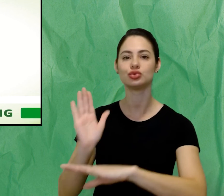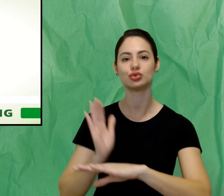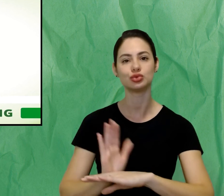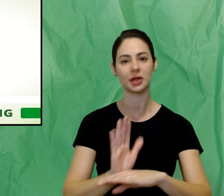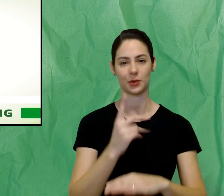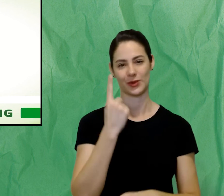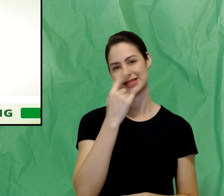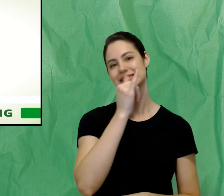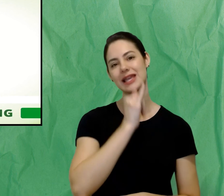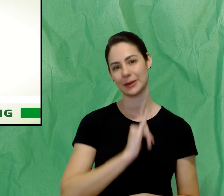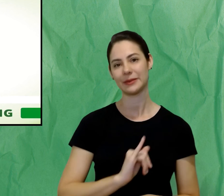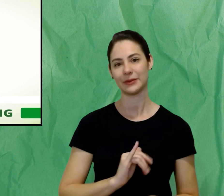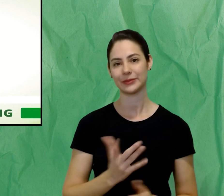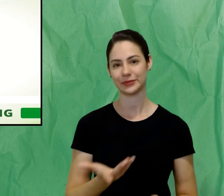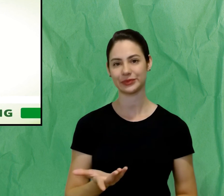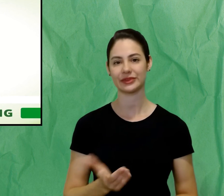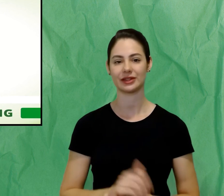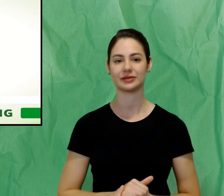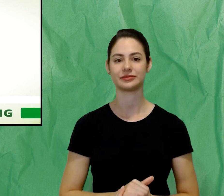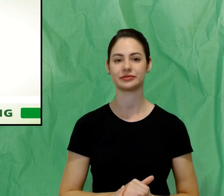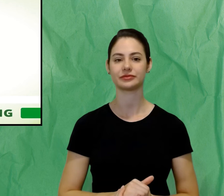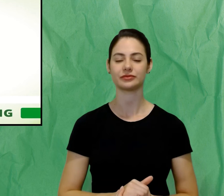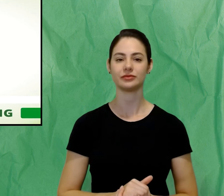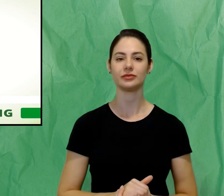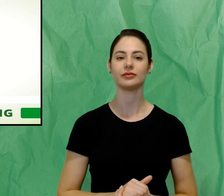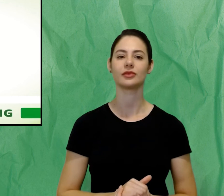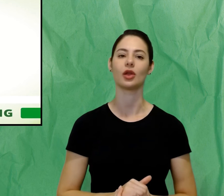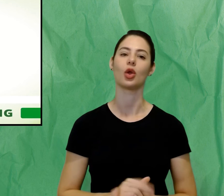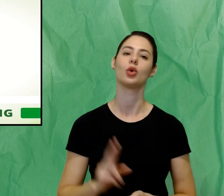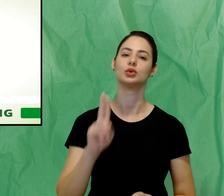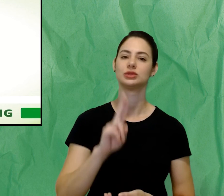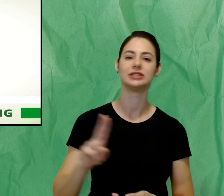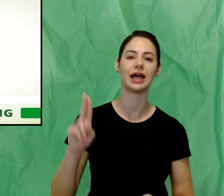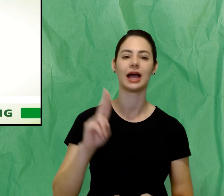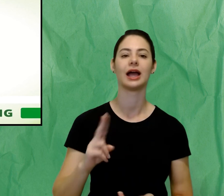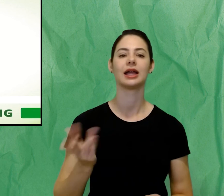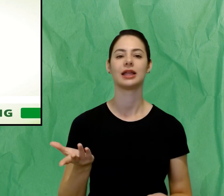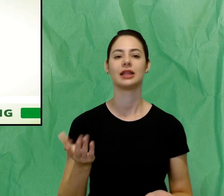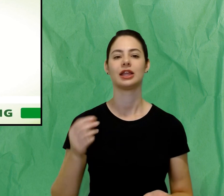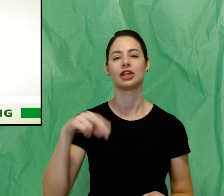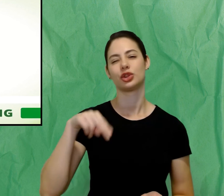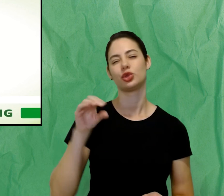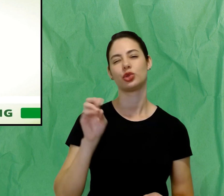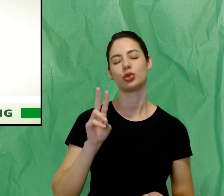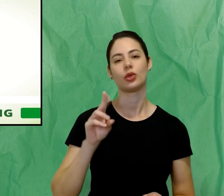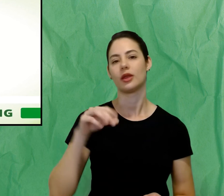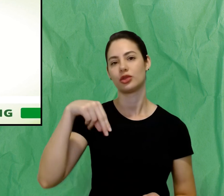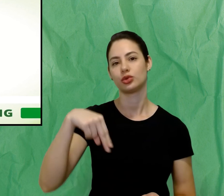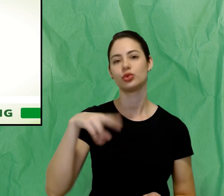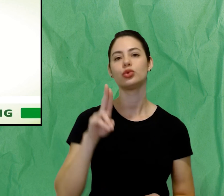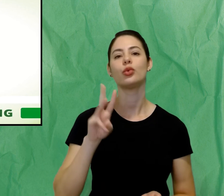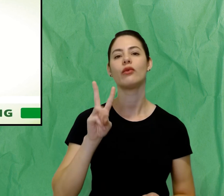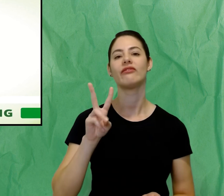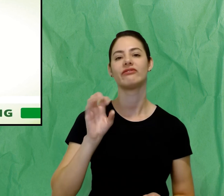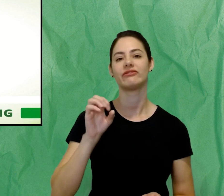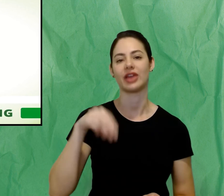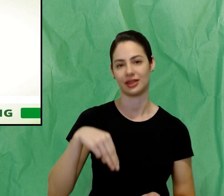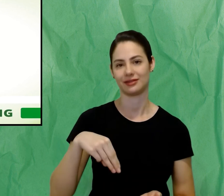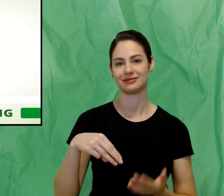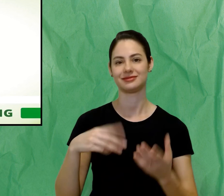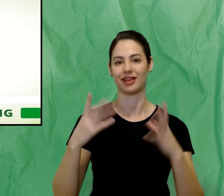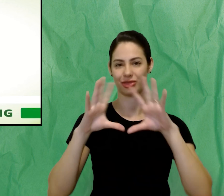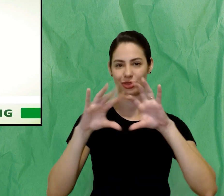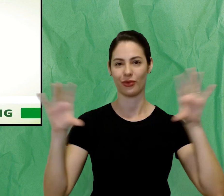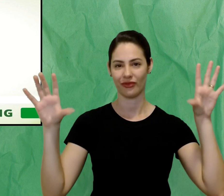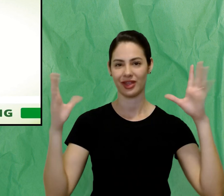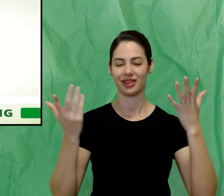colaborativa. Um exemplo clássico disso é usar nuvens. Você não precisa usar nuvens no computador, né, no